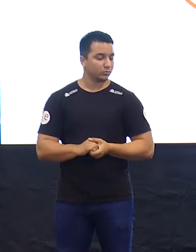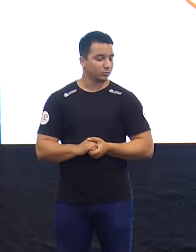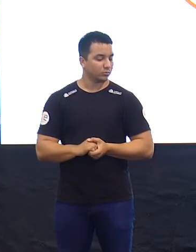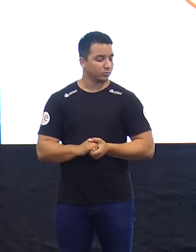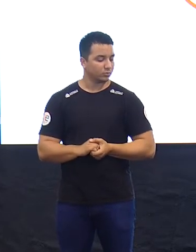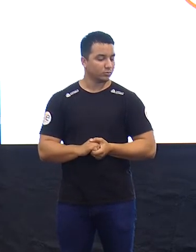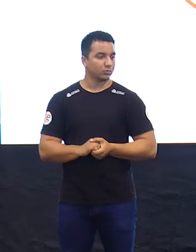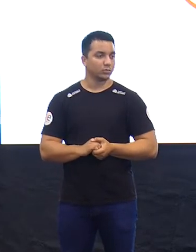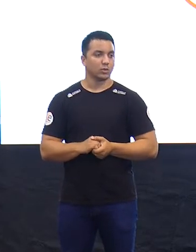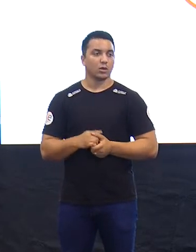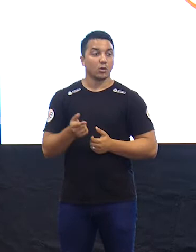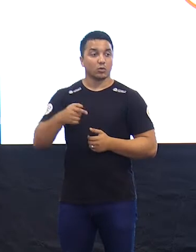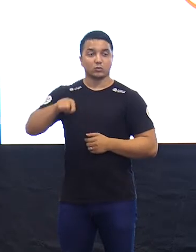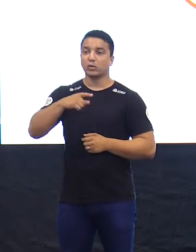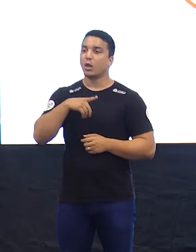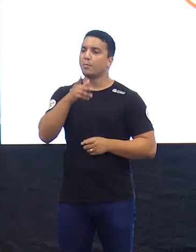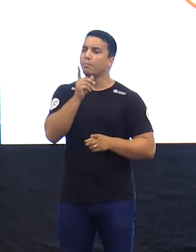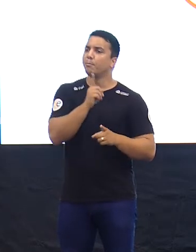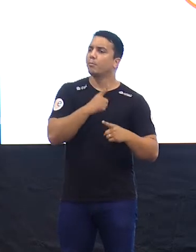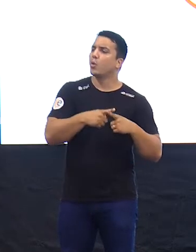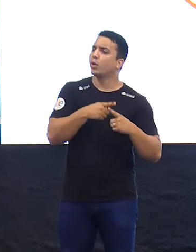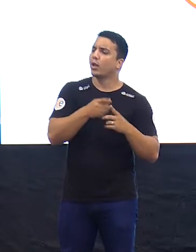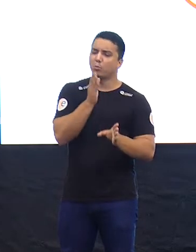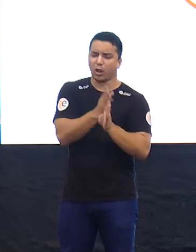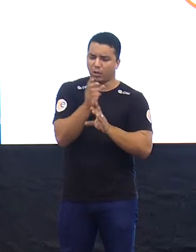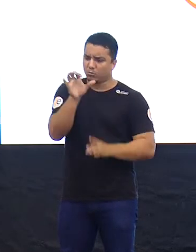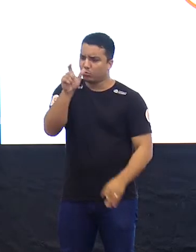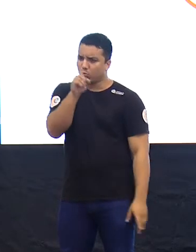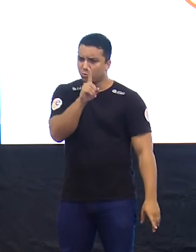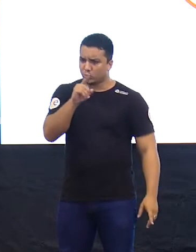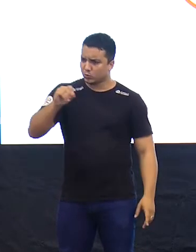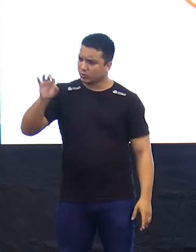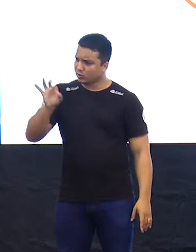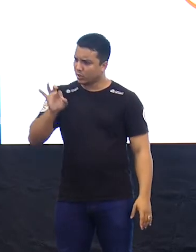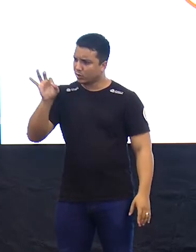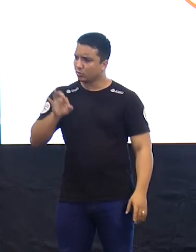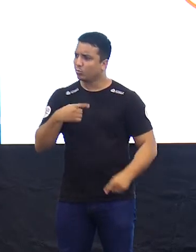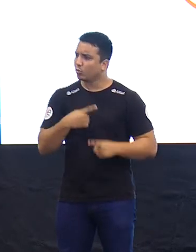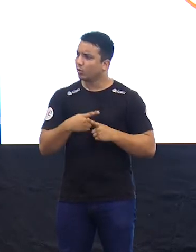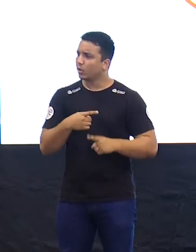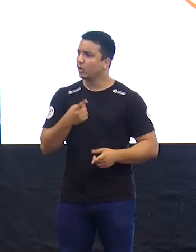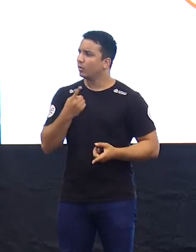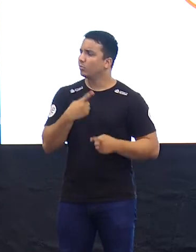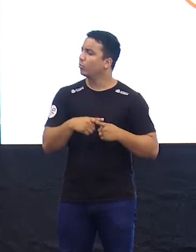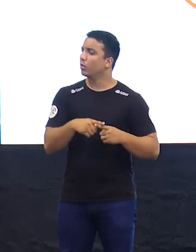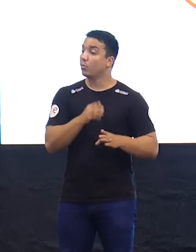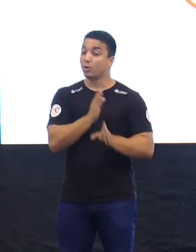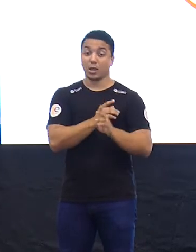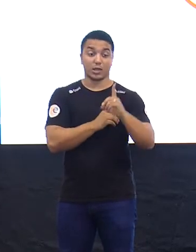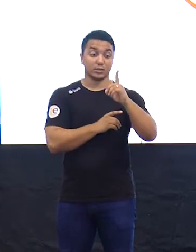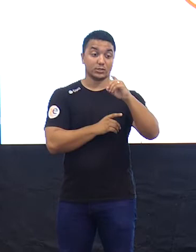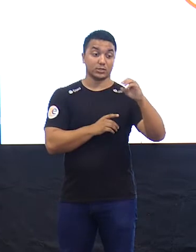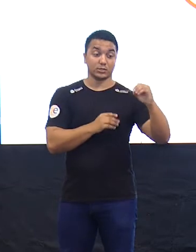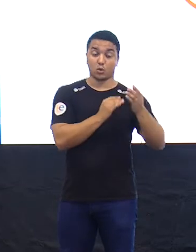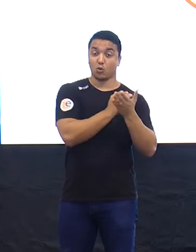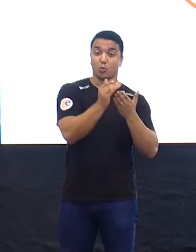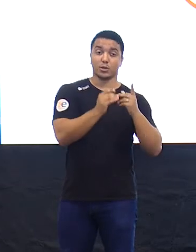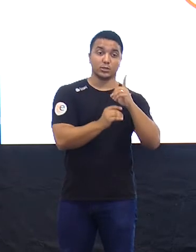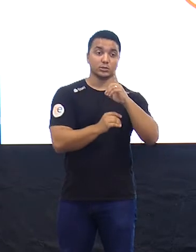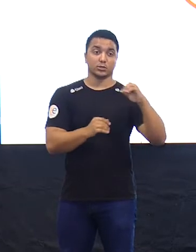44%. Por que eu sei que é porcento? Porque eu botei 100 no começo. É porcento porque